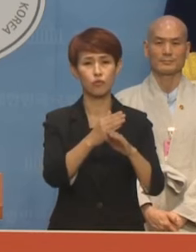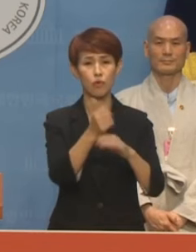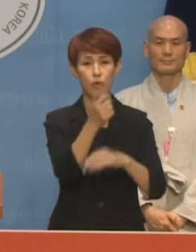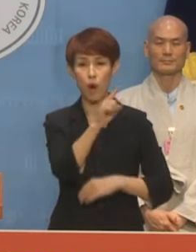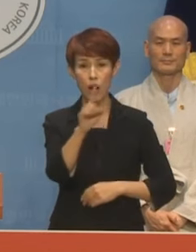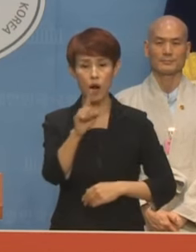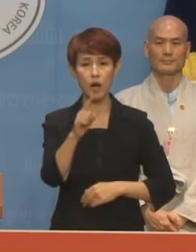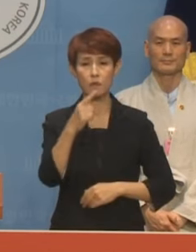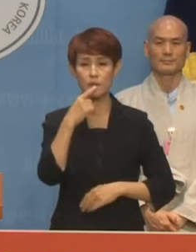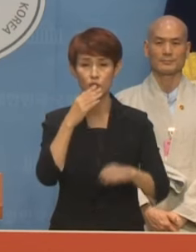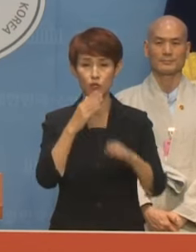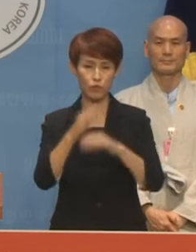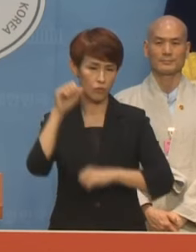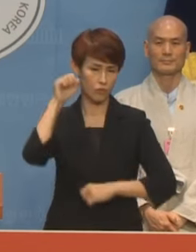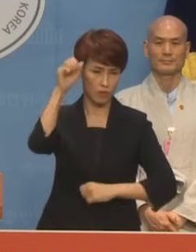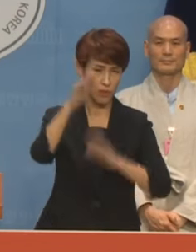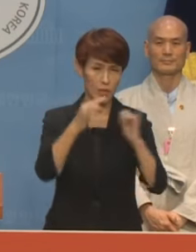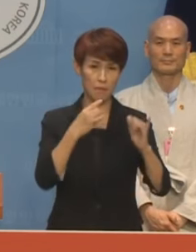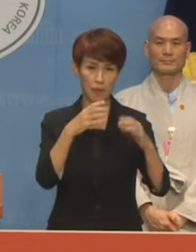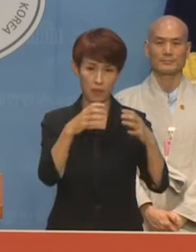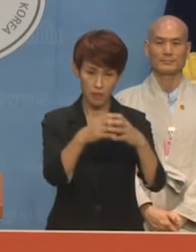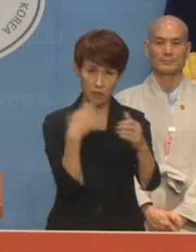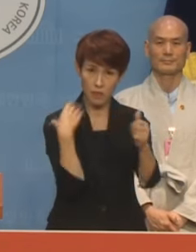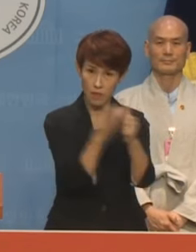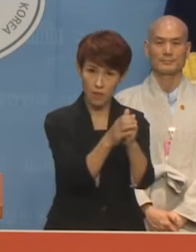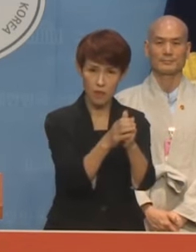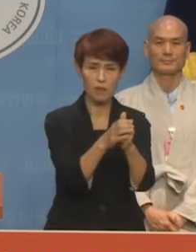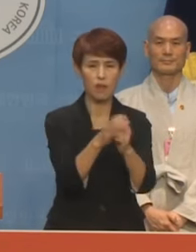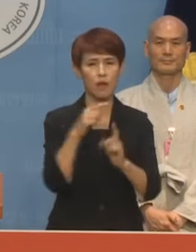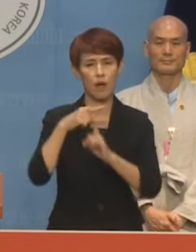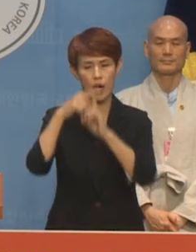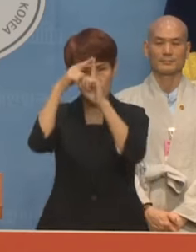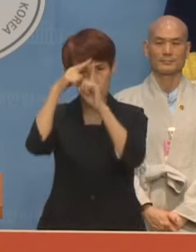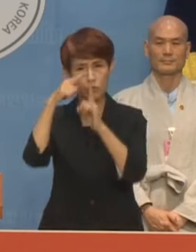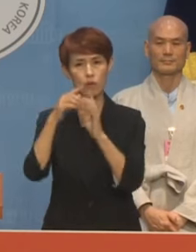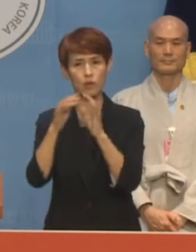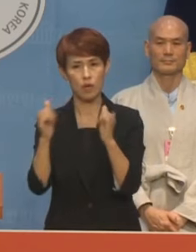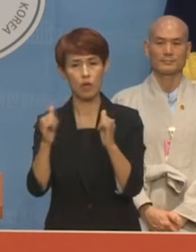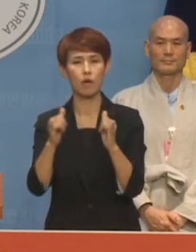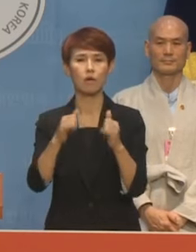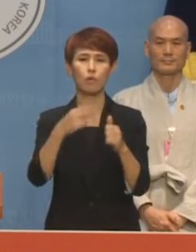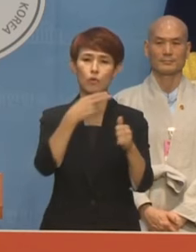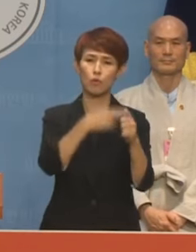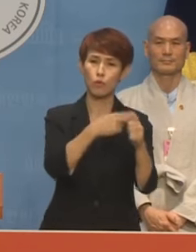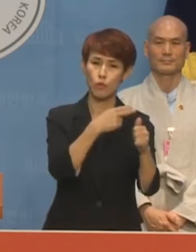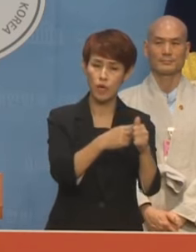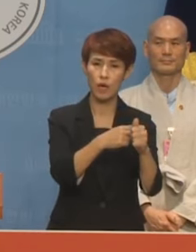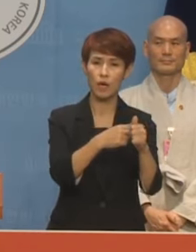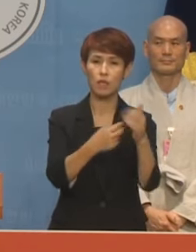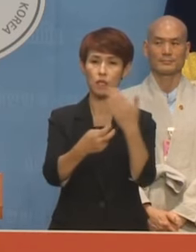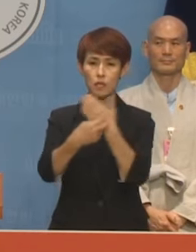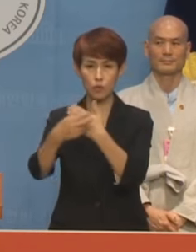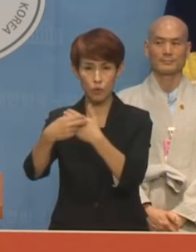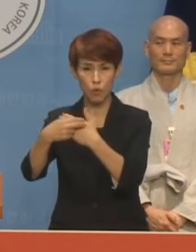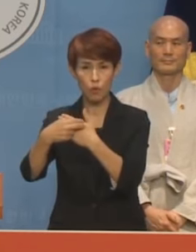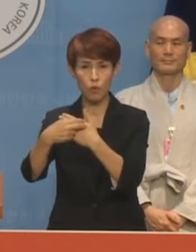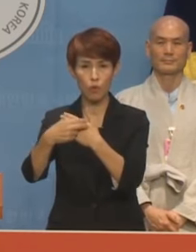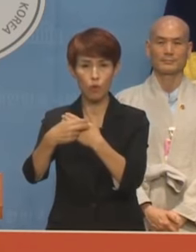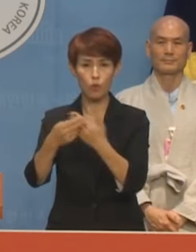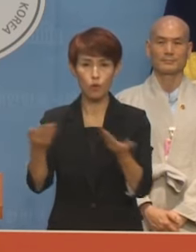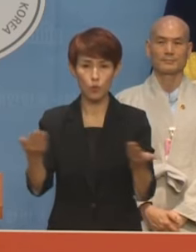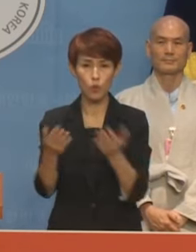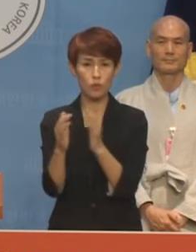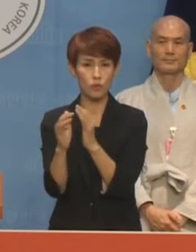문제가 아니었듯이 간호조무사의 문제, 교사의 문제, 의료계의 문제,